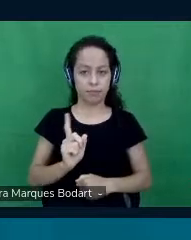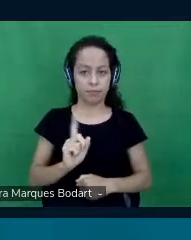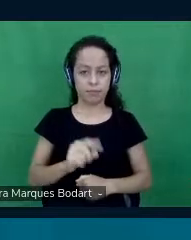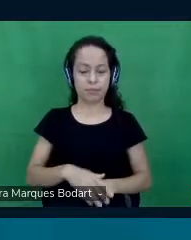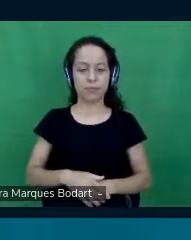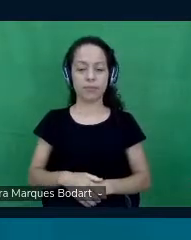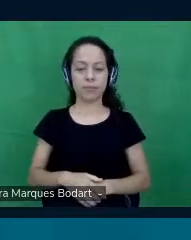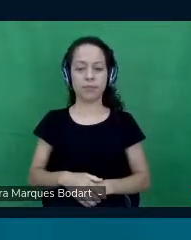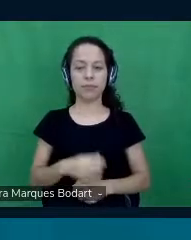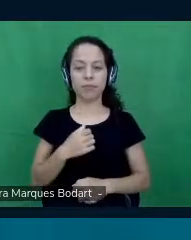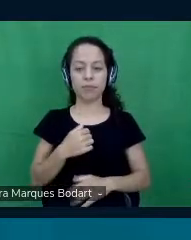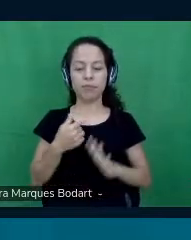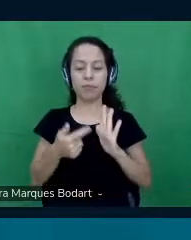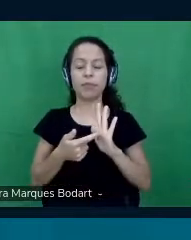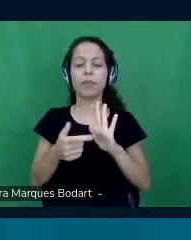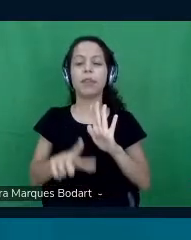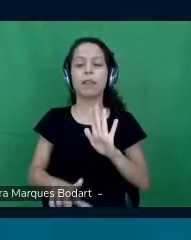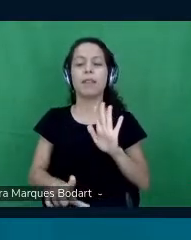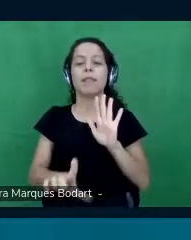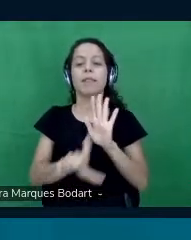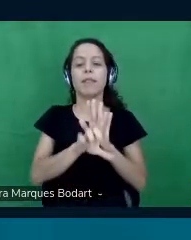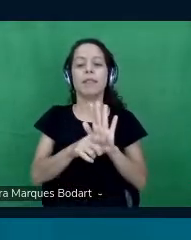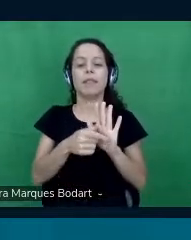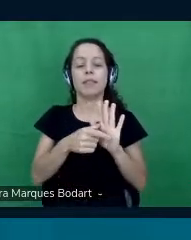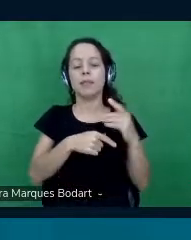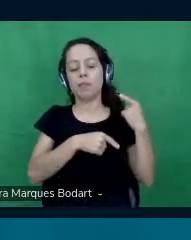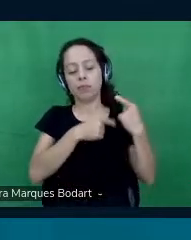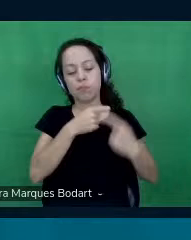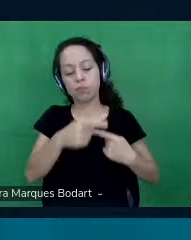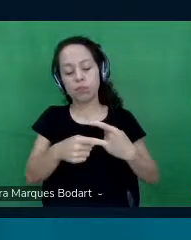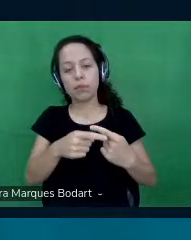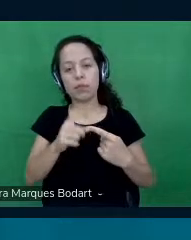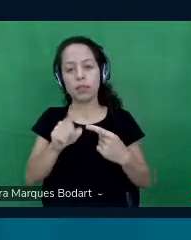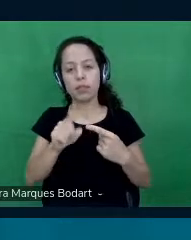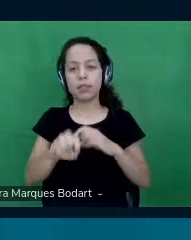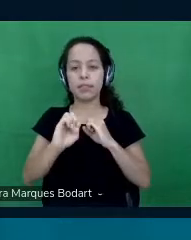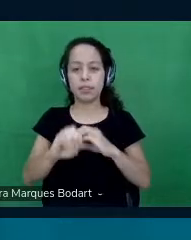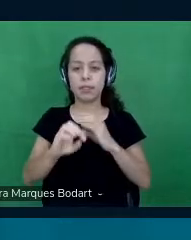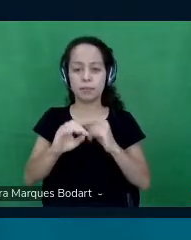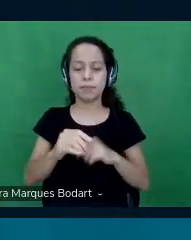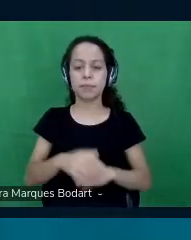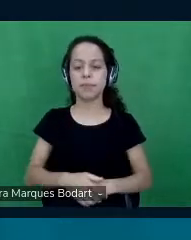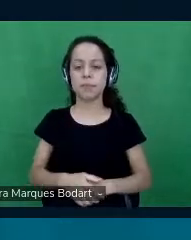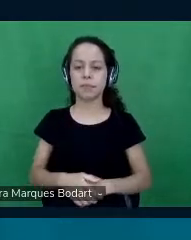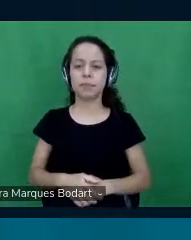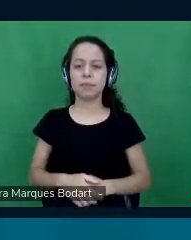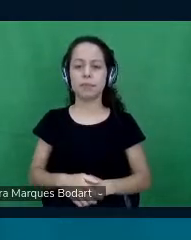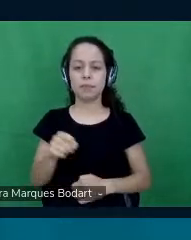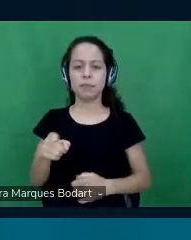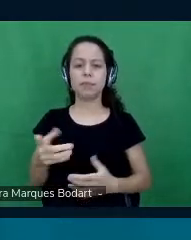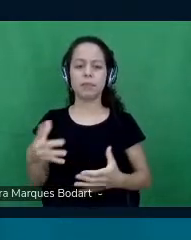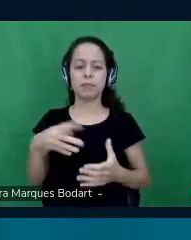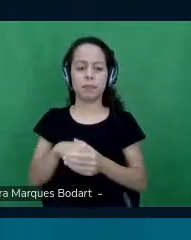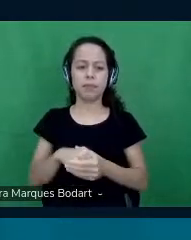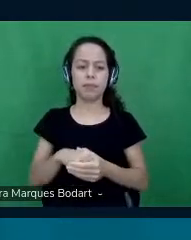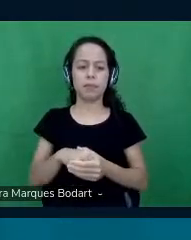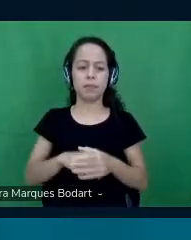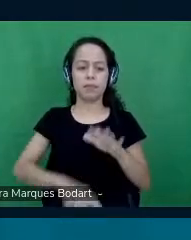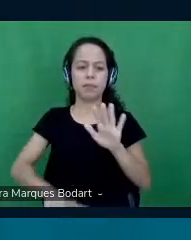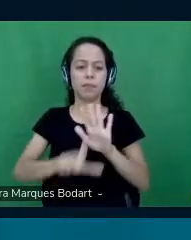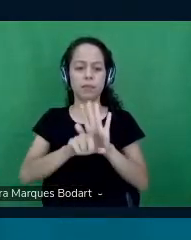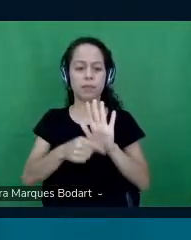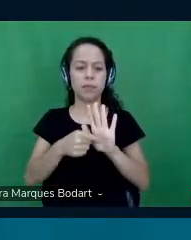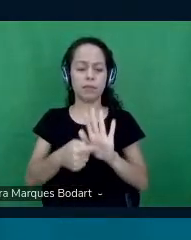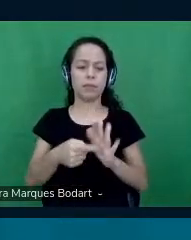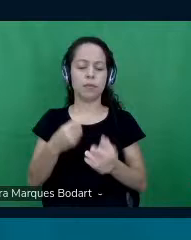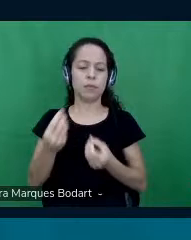às leis orgânicas do ensino, lá da década de 40, quando de fato se institui na legislação a dualidade que passou a ser